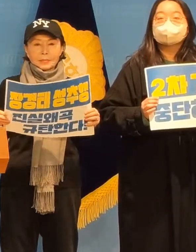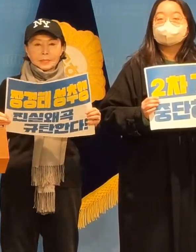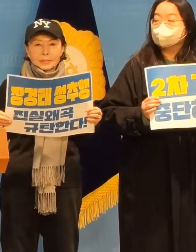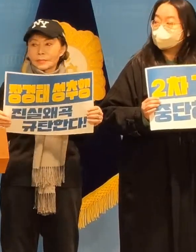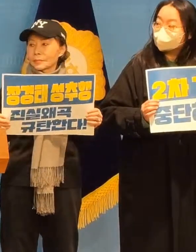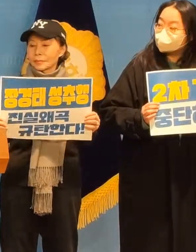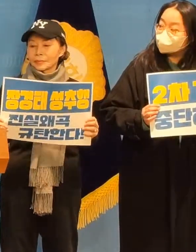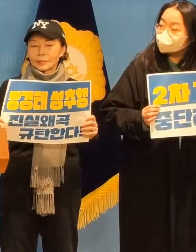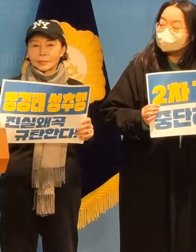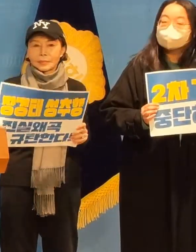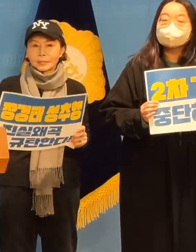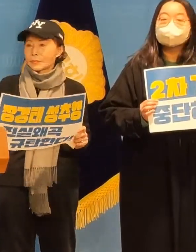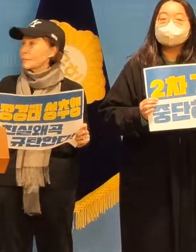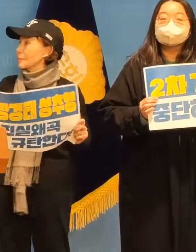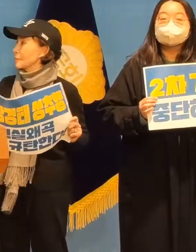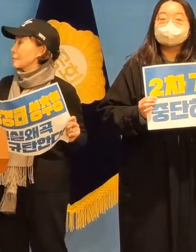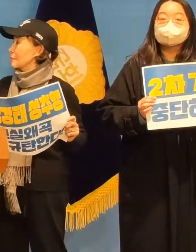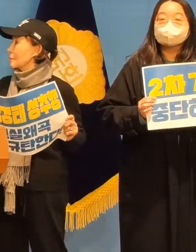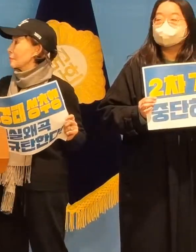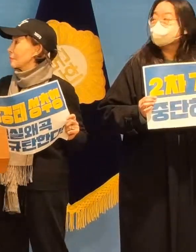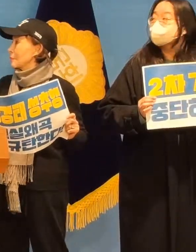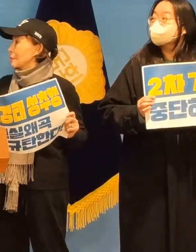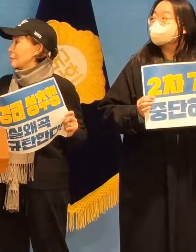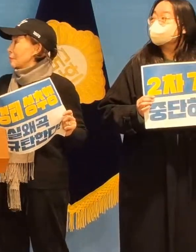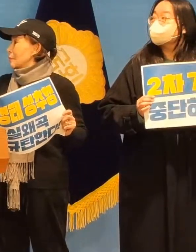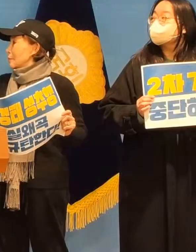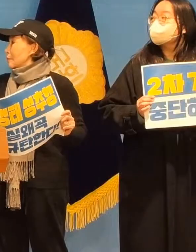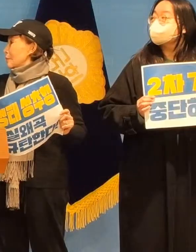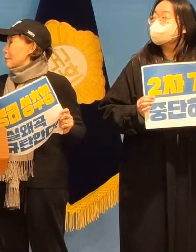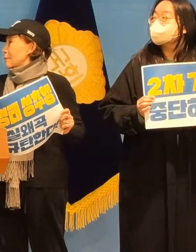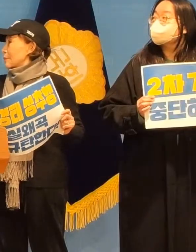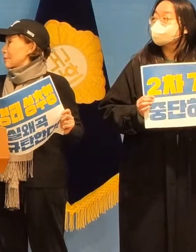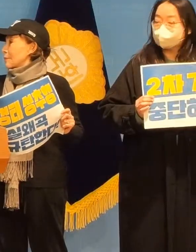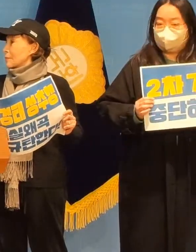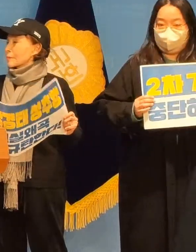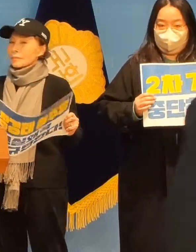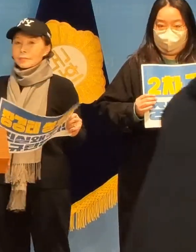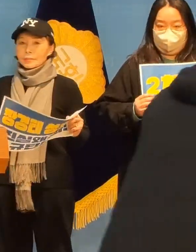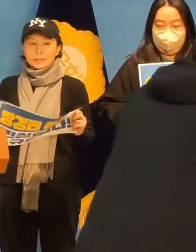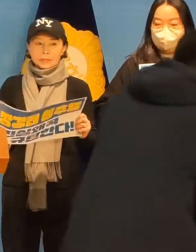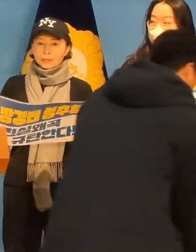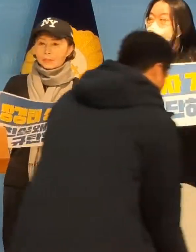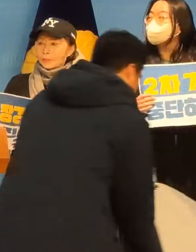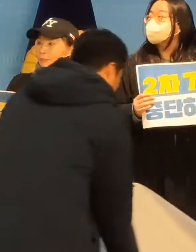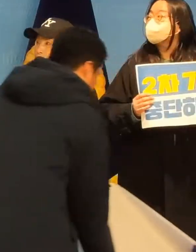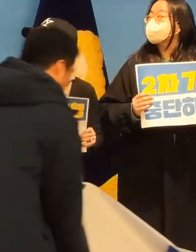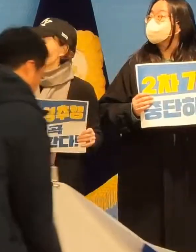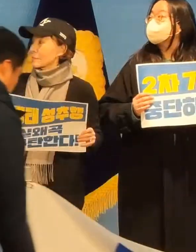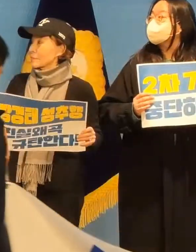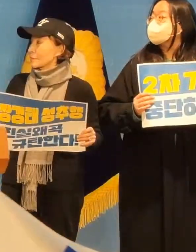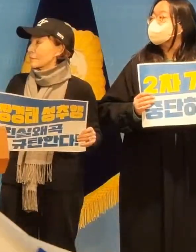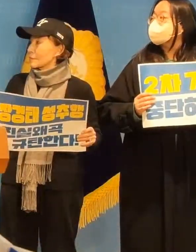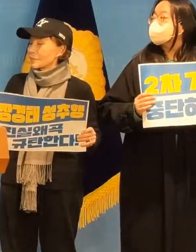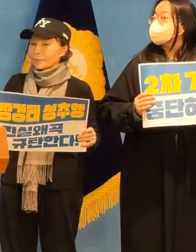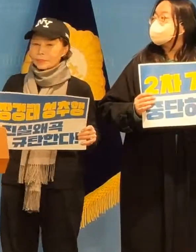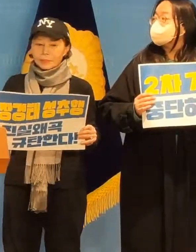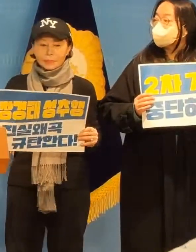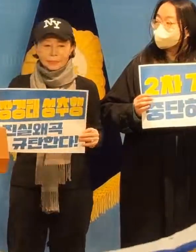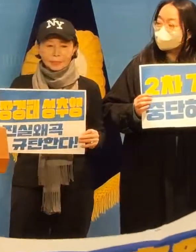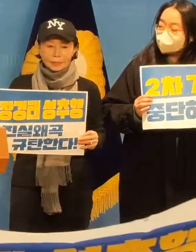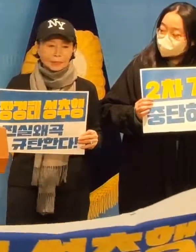두 명 바뀌라고요? 두 명 바꾸시라고. 키가 커서 그런가 보다. 아, 더 붙으시라고.